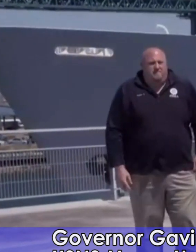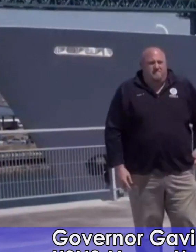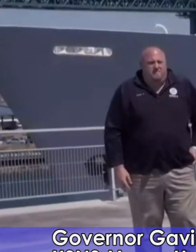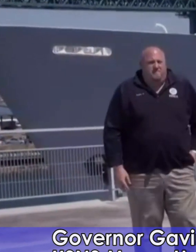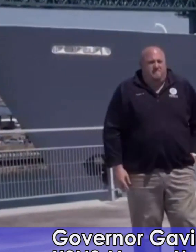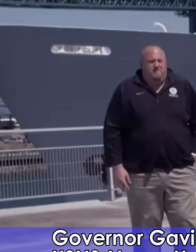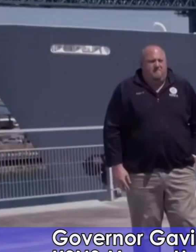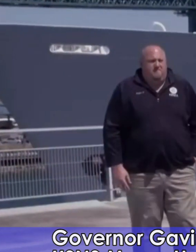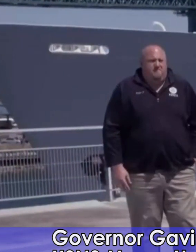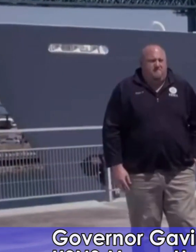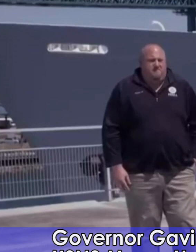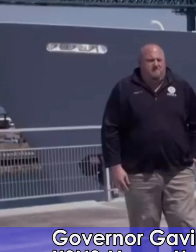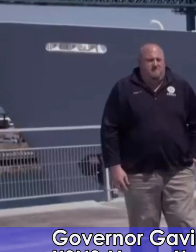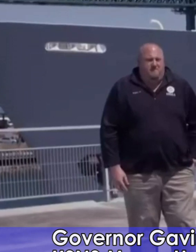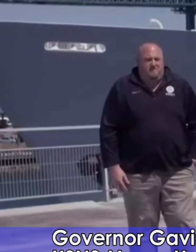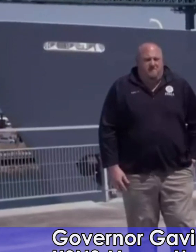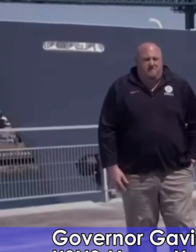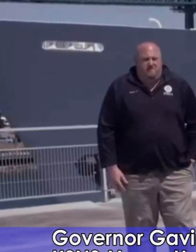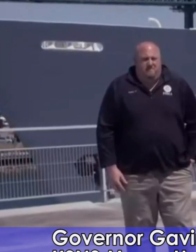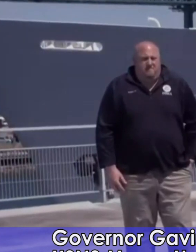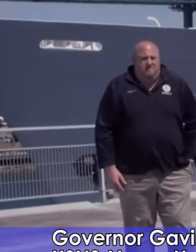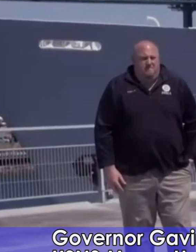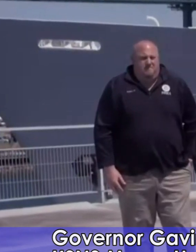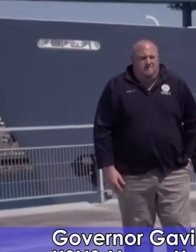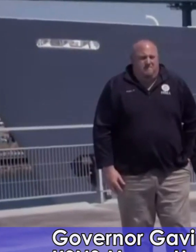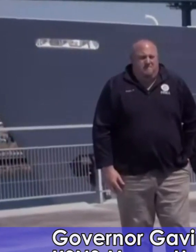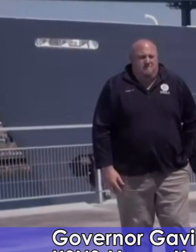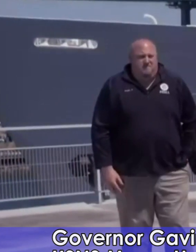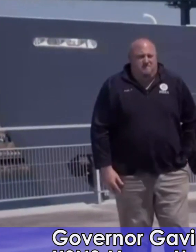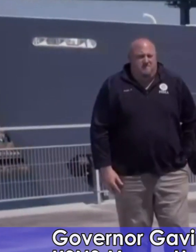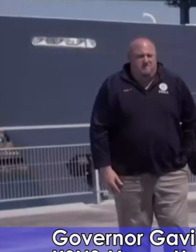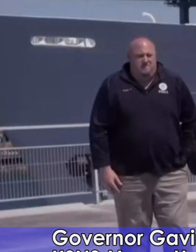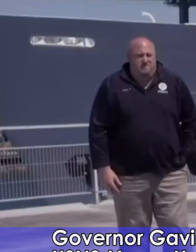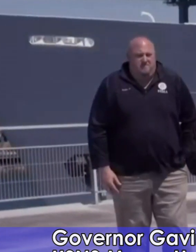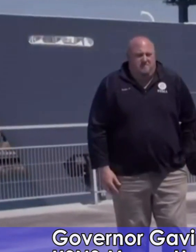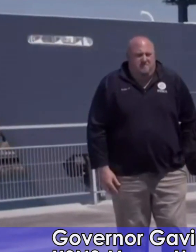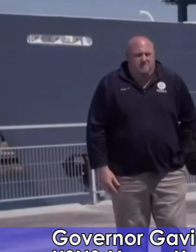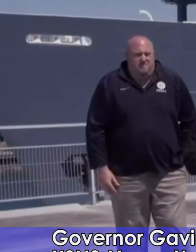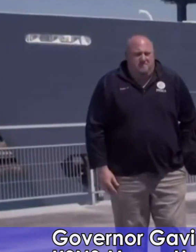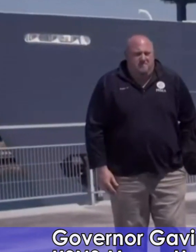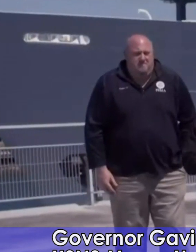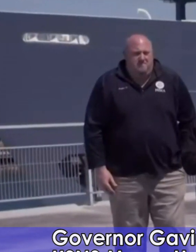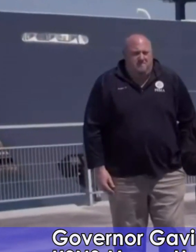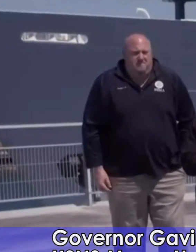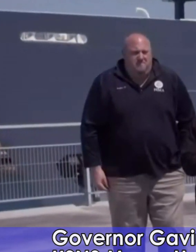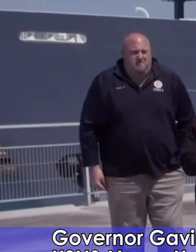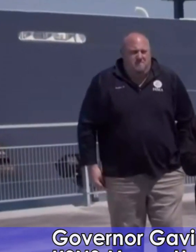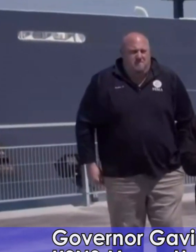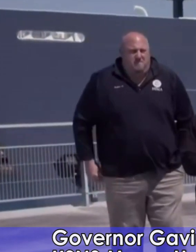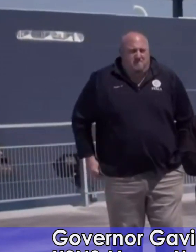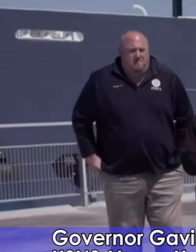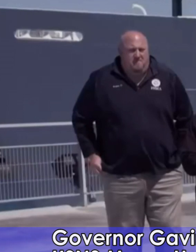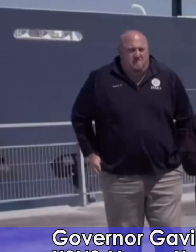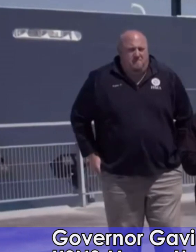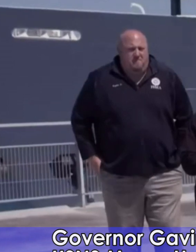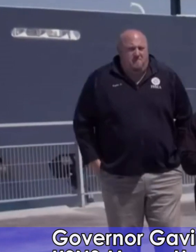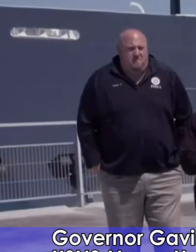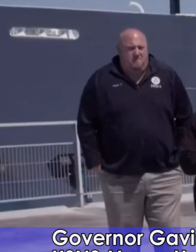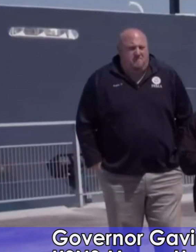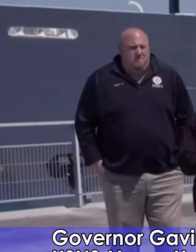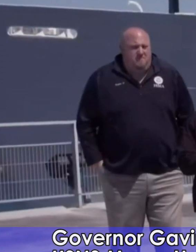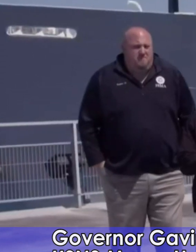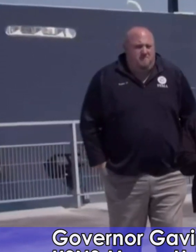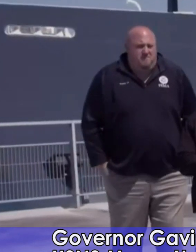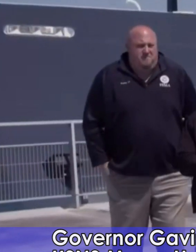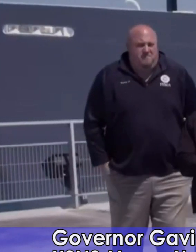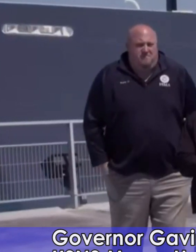América. Y su liderazgo, su modelo de liderazgo, el primer estado en los Estados Unidos con